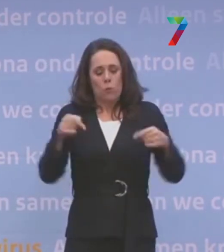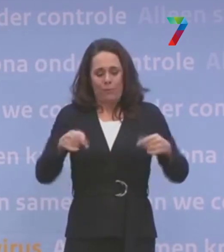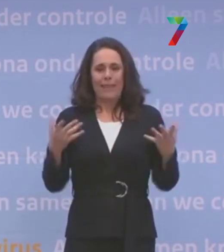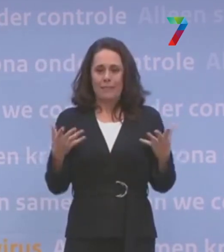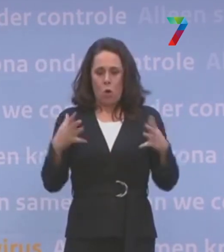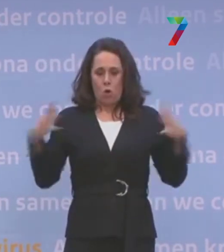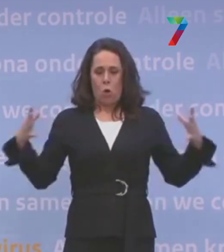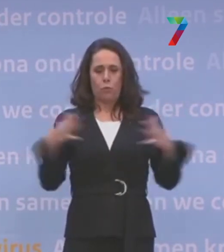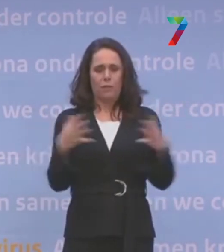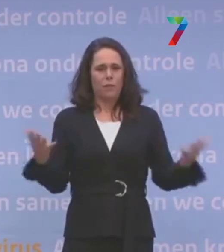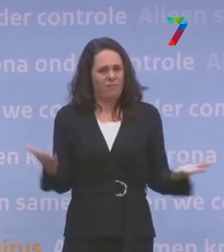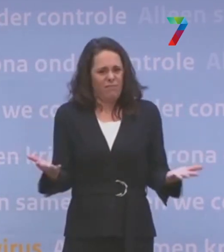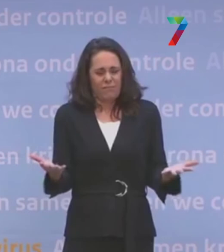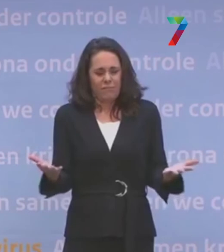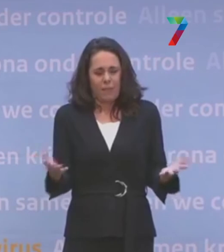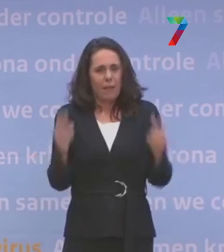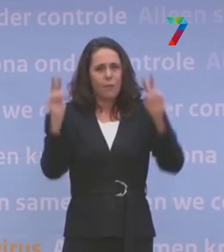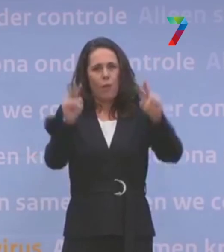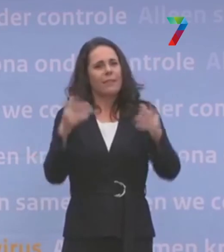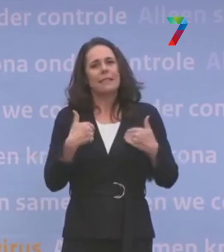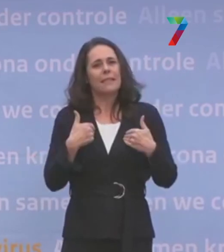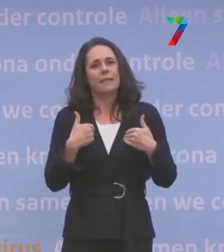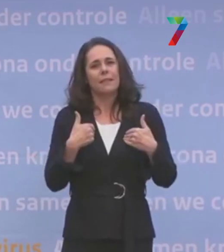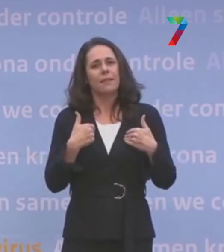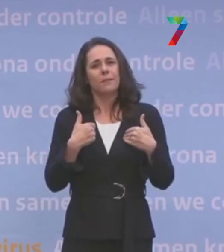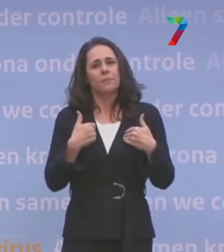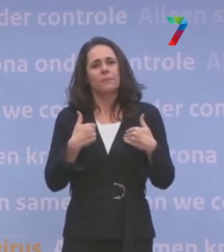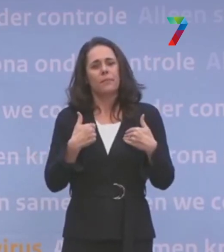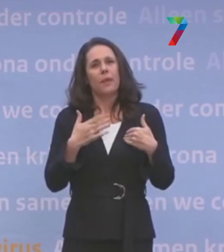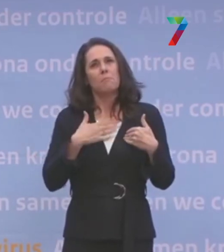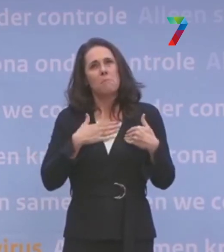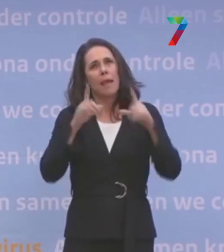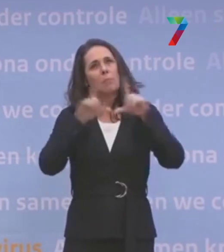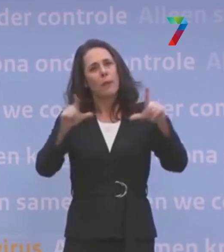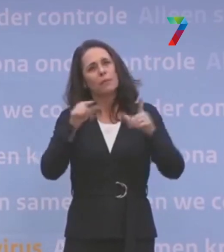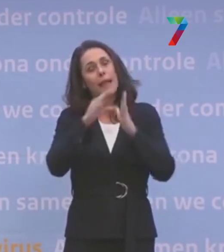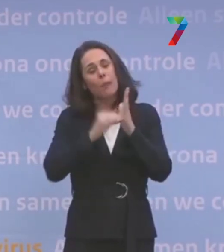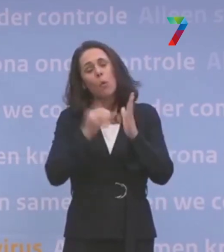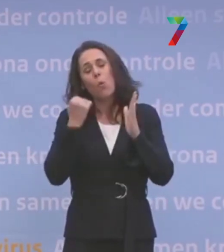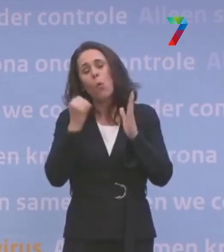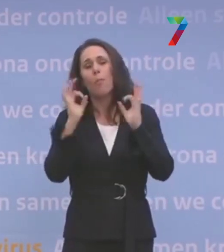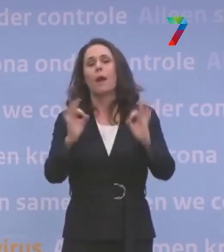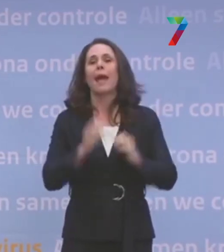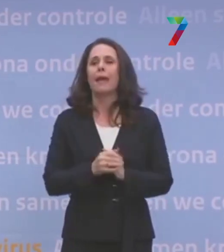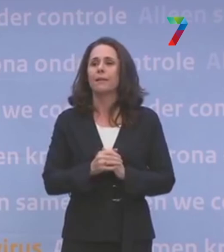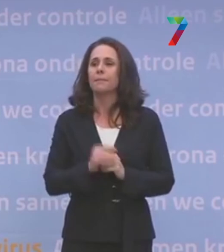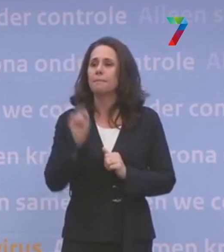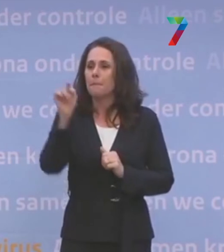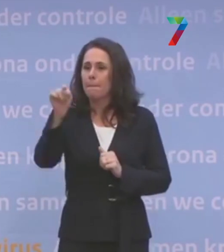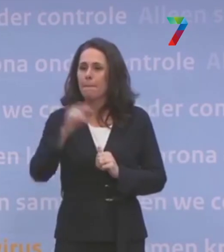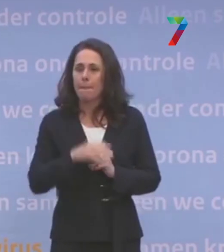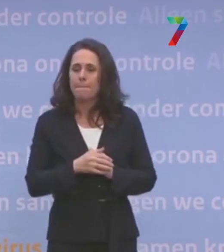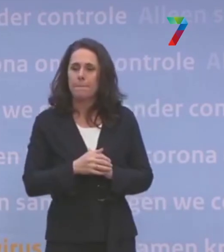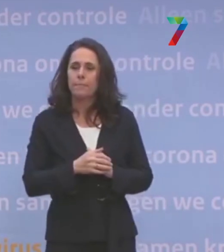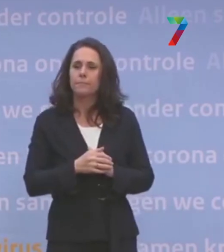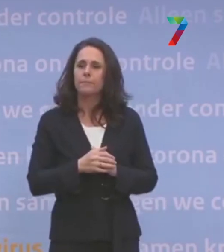schaal... Dat kan ik niet helemaal overzien. Mijn beeld is dat die app wel echt heel erg belangrijk is. We gaan vooraan.